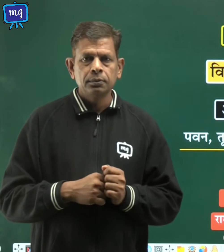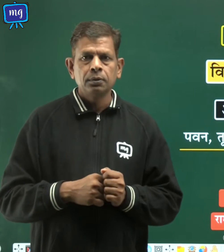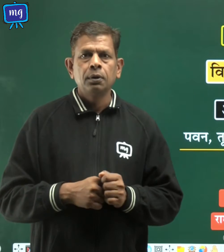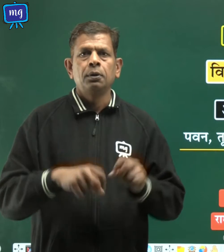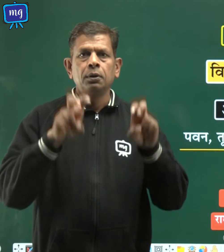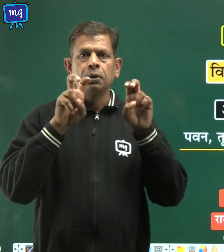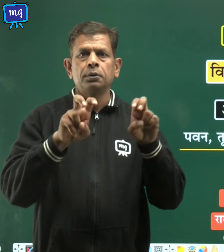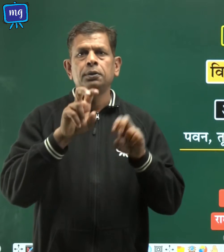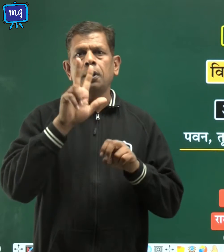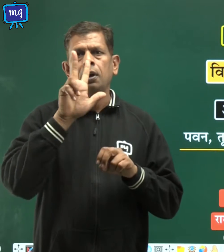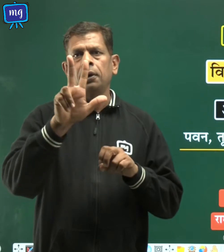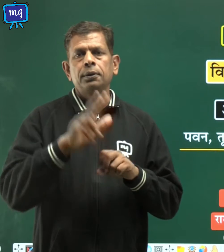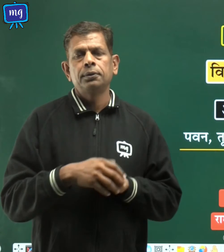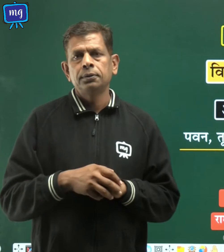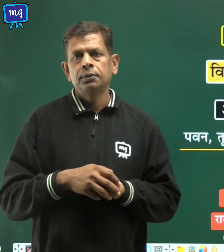अध्याय 8